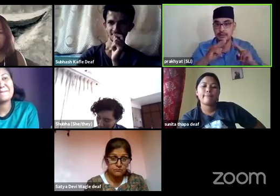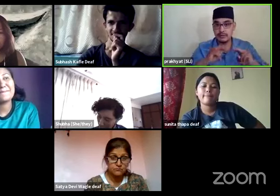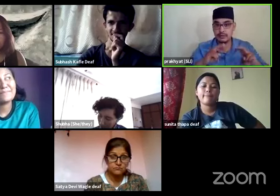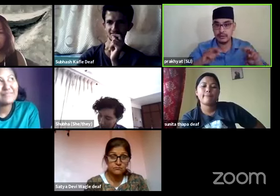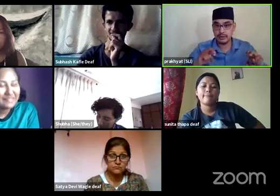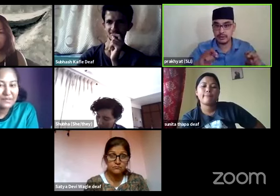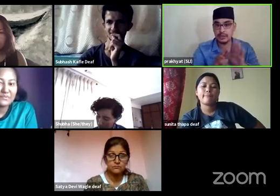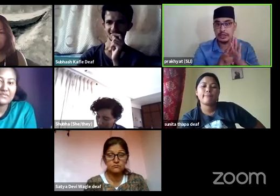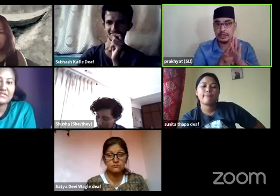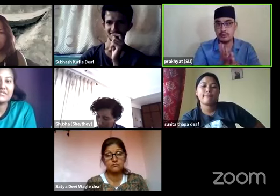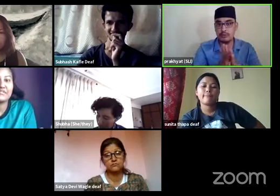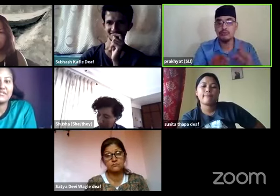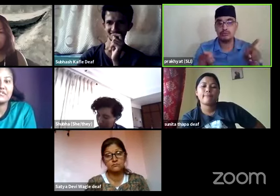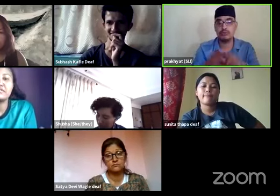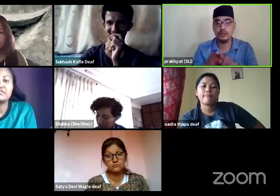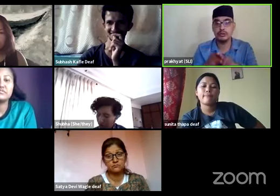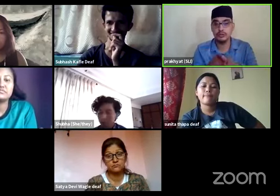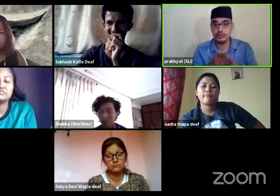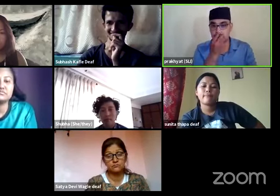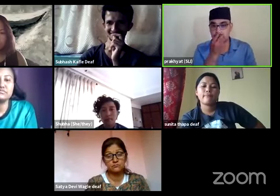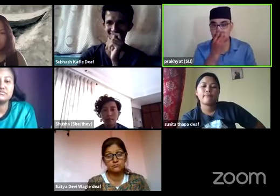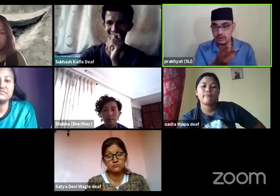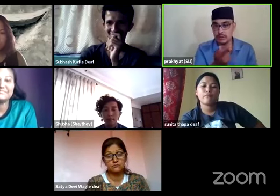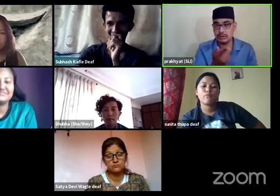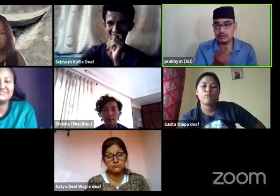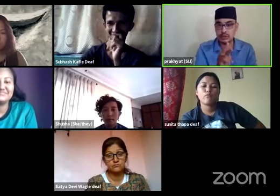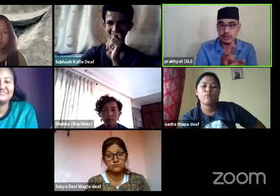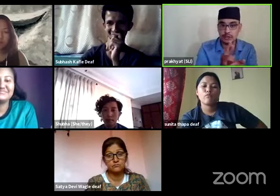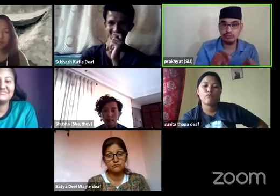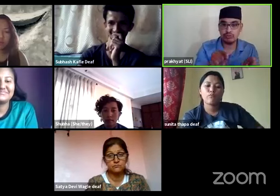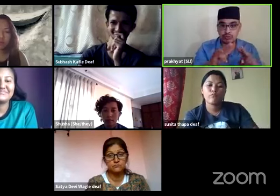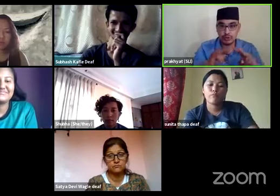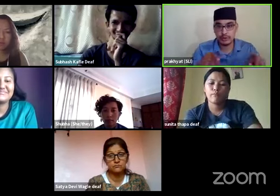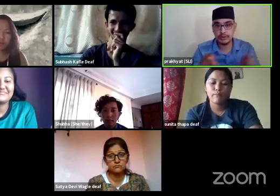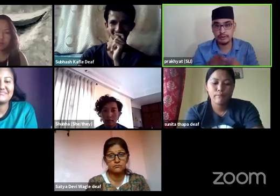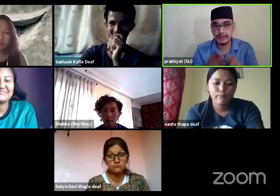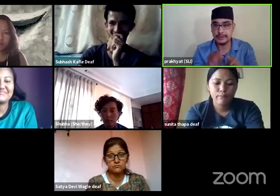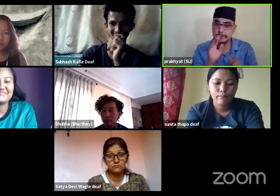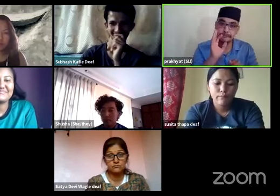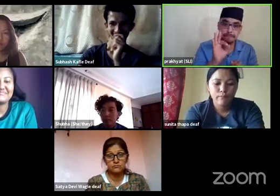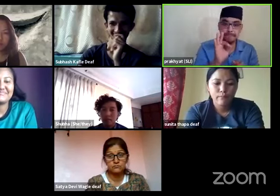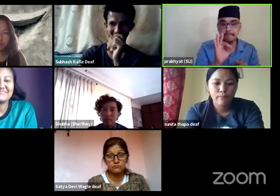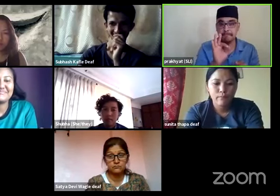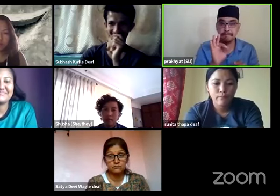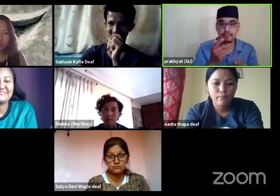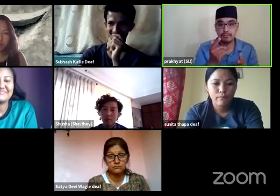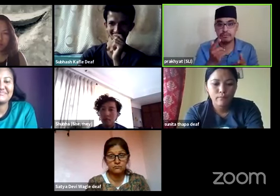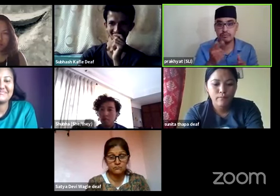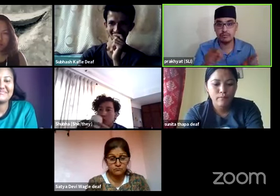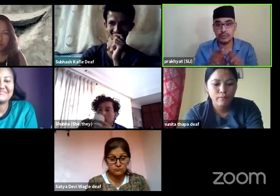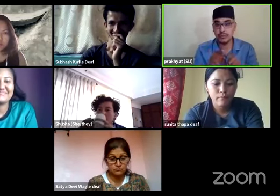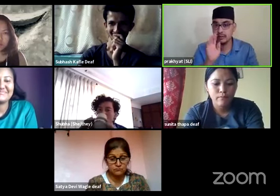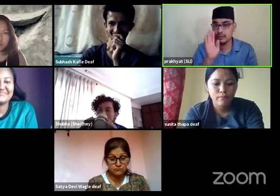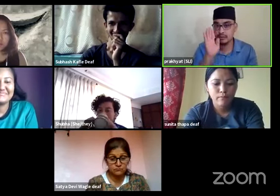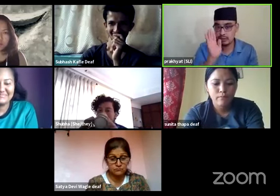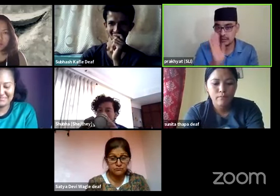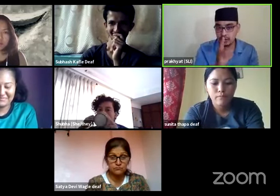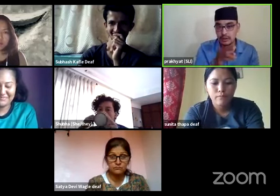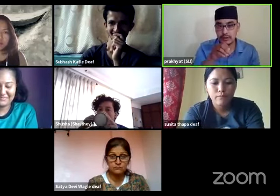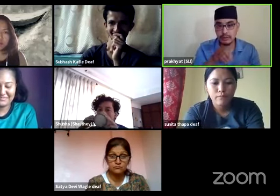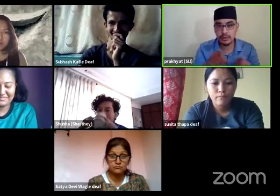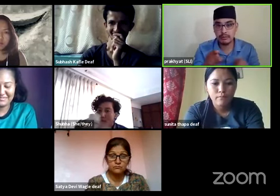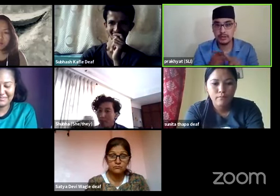कुरा गरौँ त्यो रिसर्च एउटा आफैमा क्वालिटेटिभ रिसर्च अनि प्लस साइन्टिफिक भएकोले त्यसमा त्यस्तो कमेन्ट